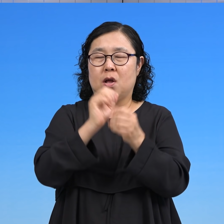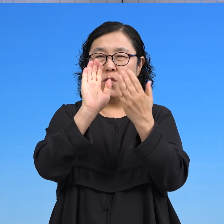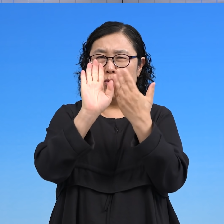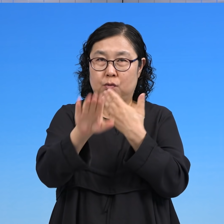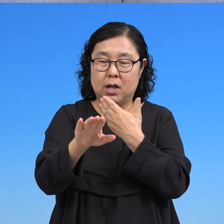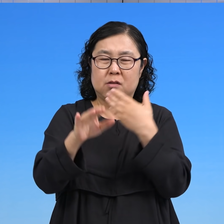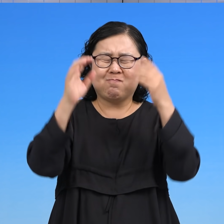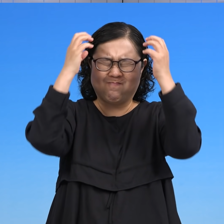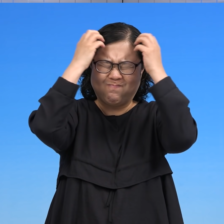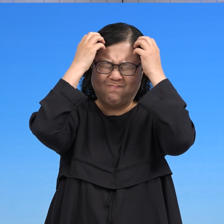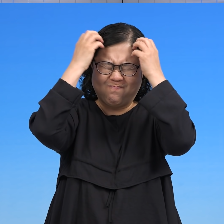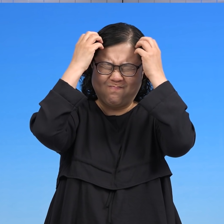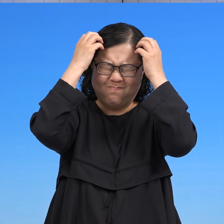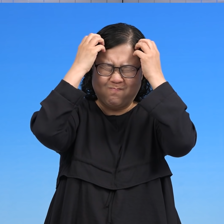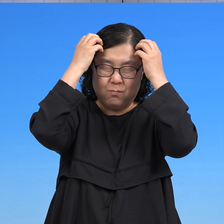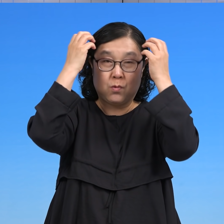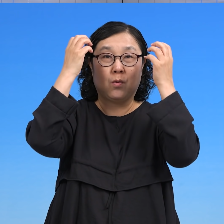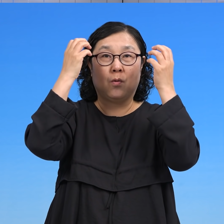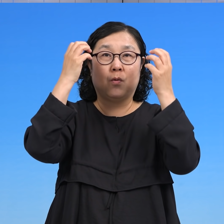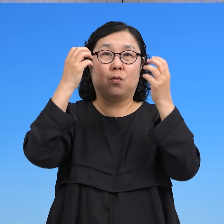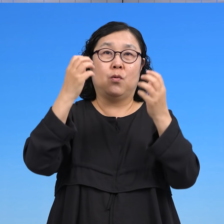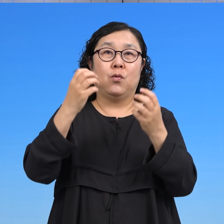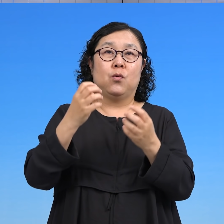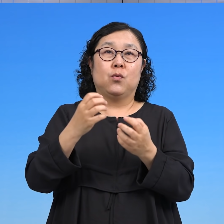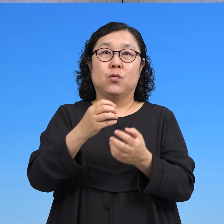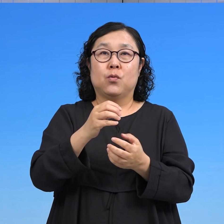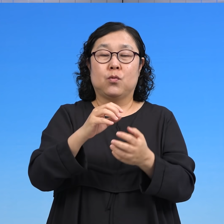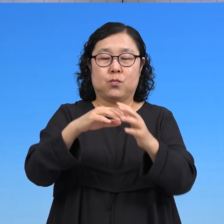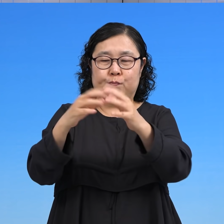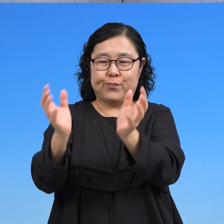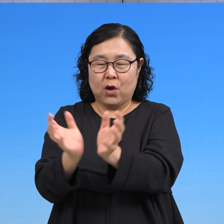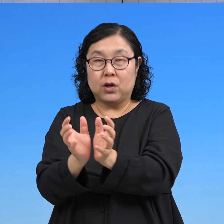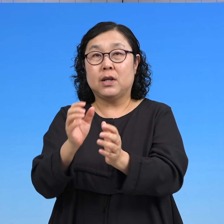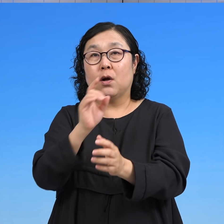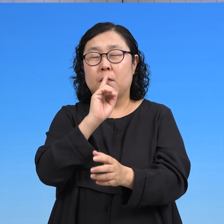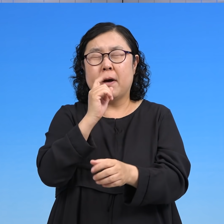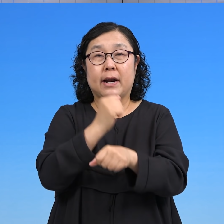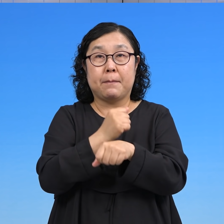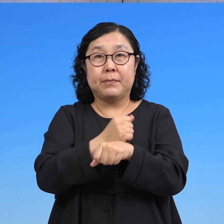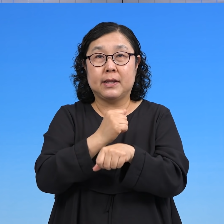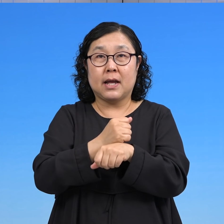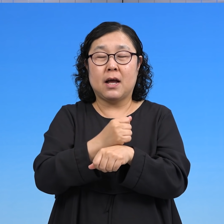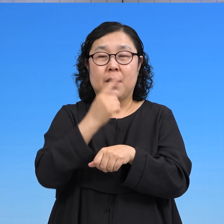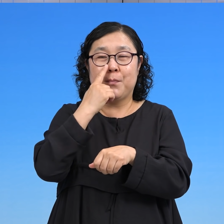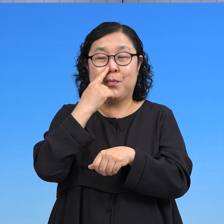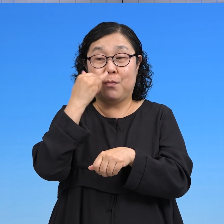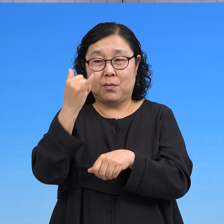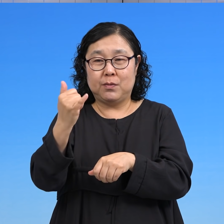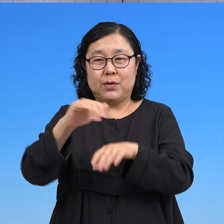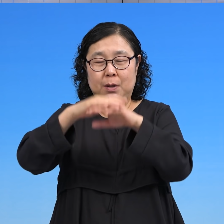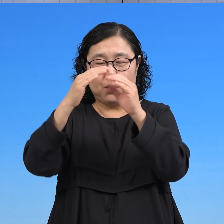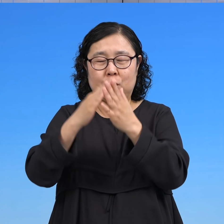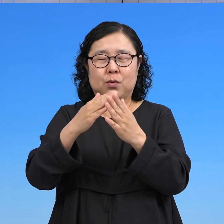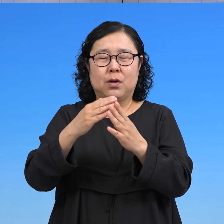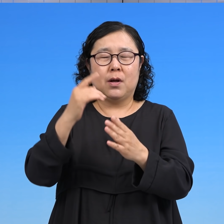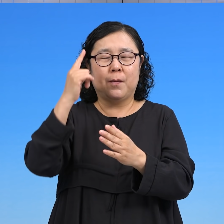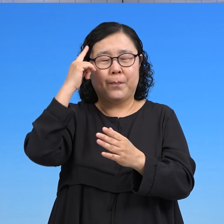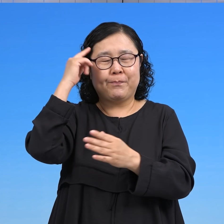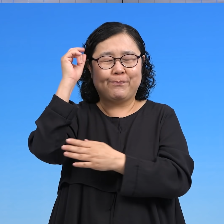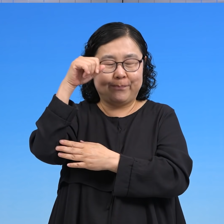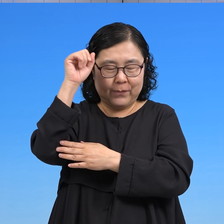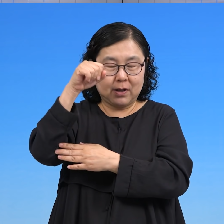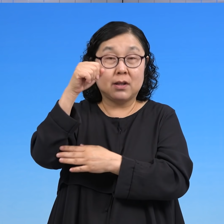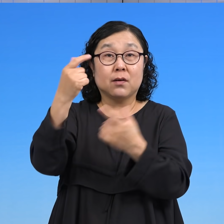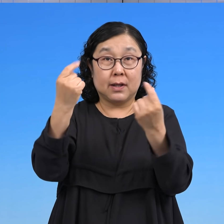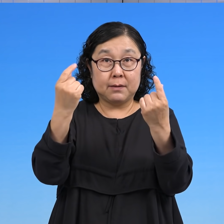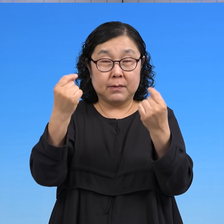만들고 나면 고통 덩어리다. 여러 엄마 아빠가 지금 공감에 마스크 너머로